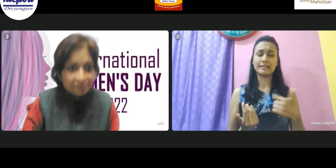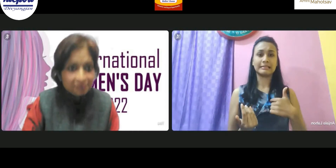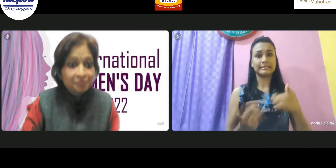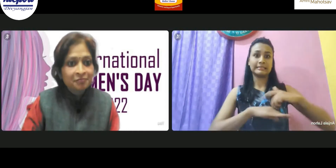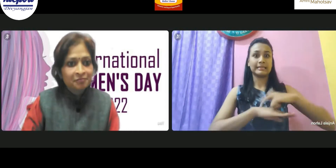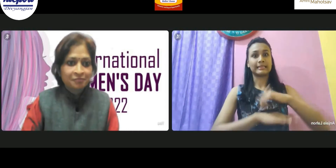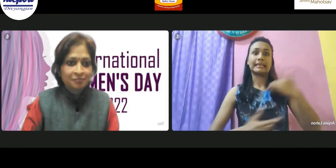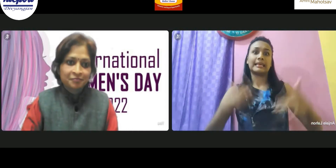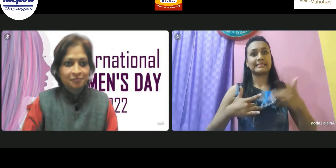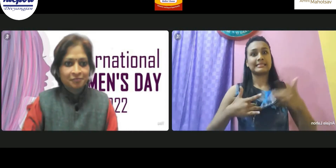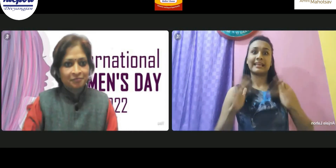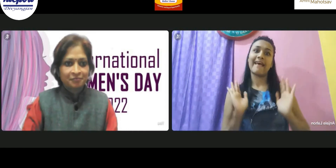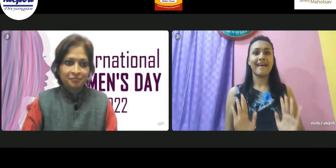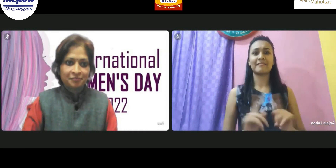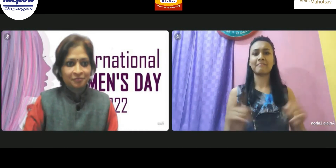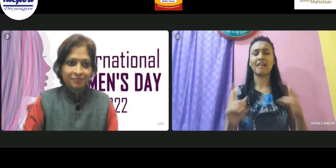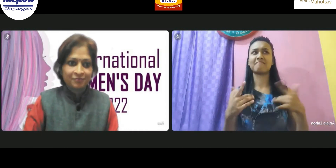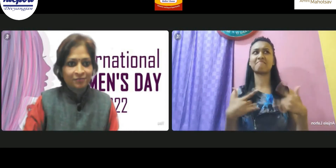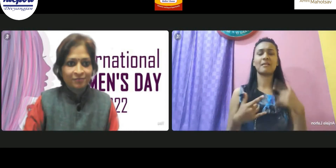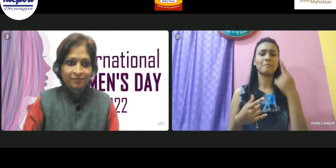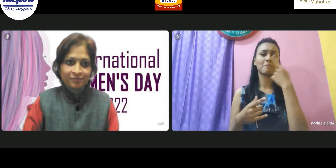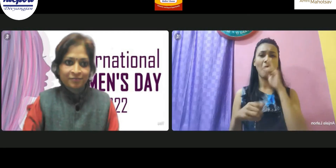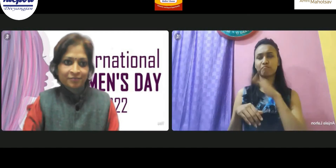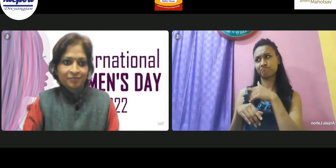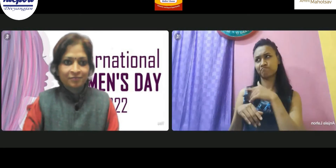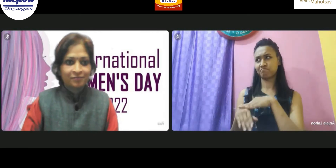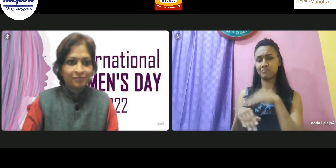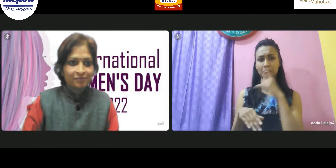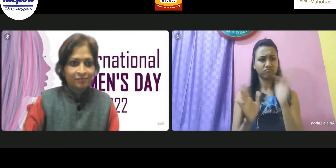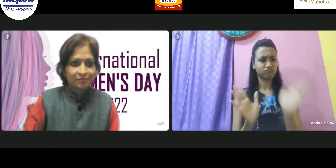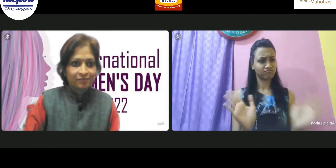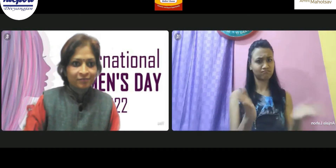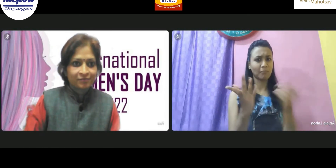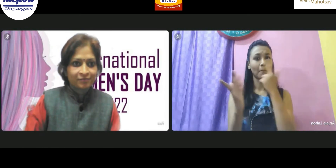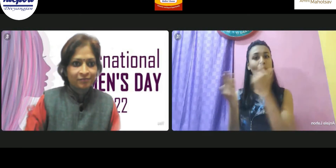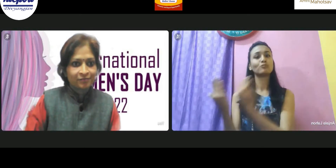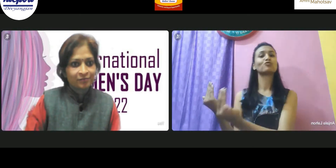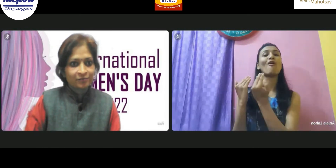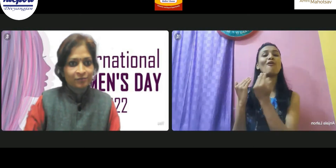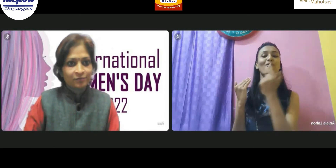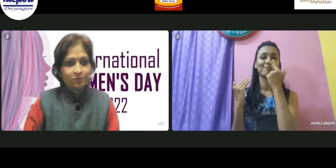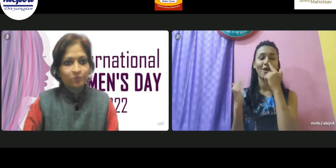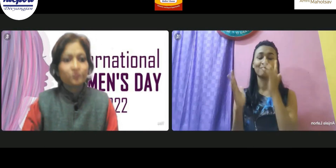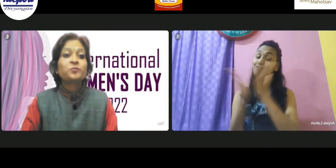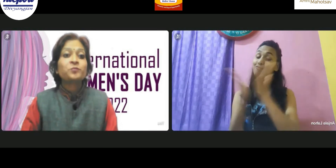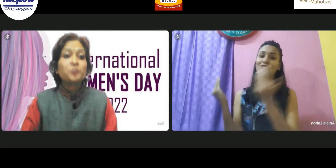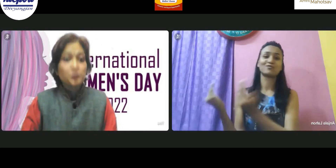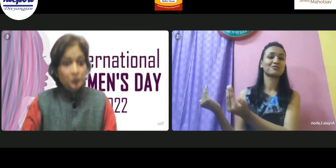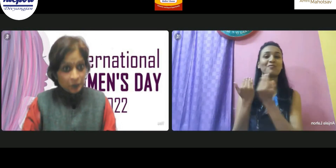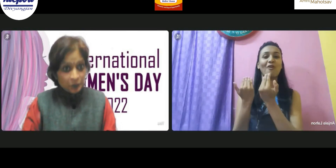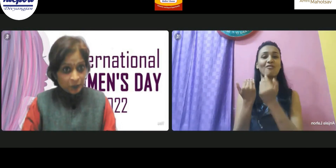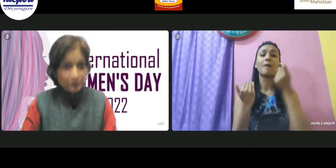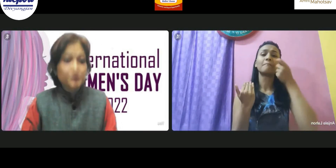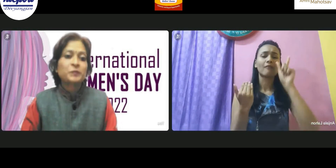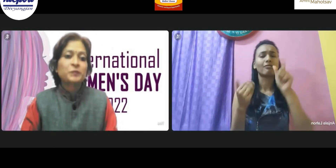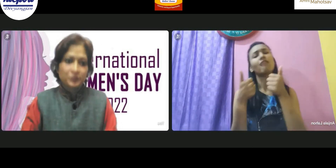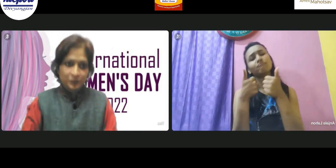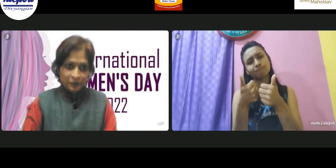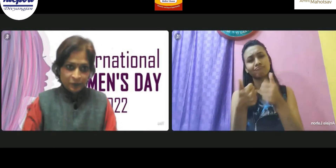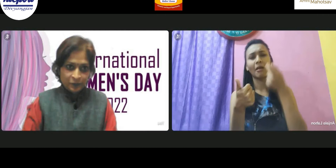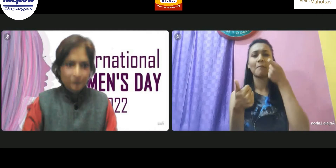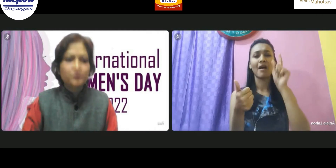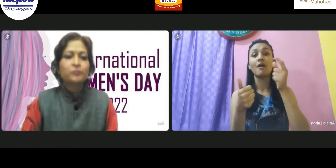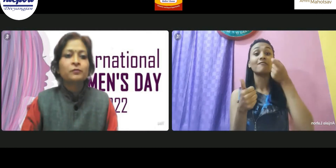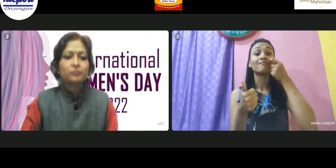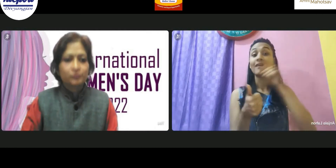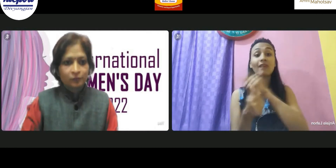चुना जाएगा। फिर मैंने अपनी माँ से पूछा, तो मेरी माँ ने मुझे इसमें बहुत सहयोग दिया। मेरे पापा इसके लिए बहुत ज्यादा तैयार